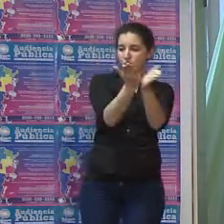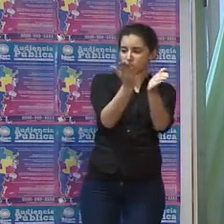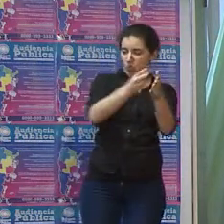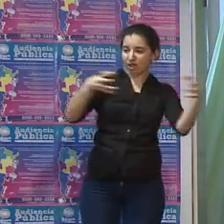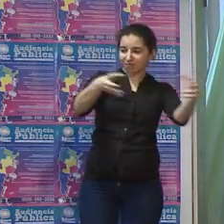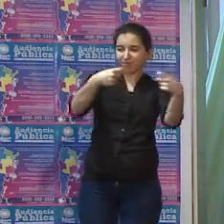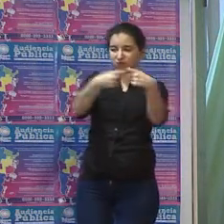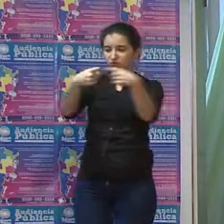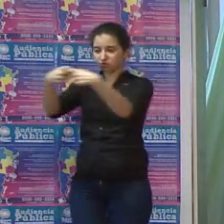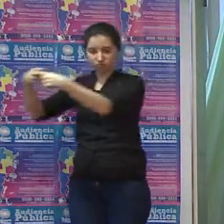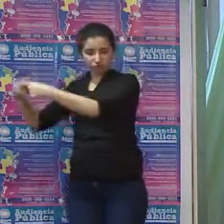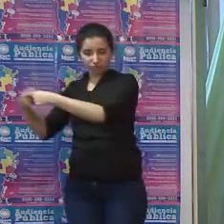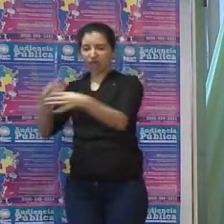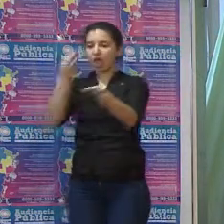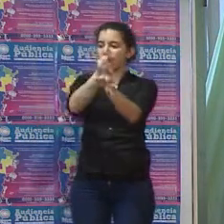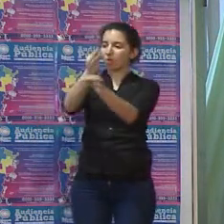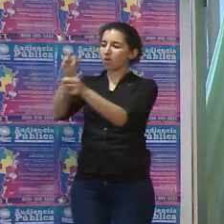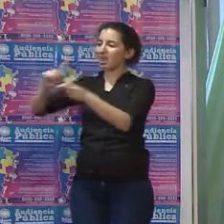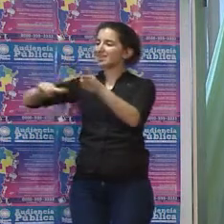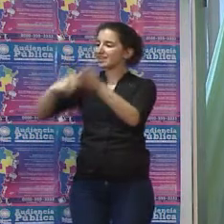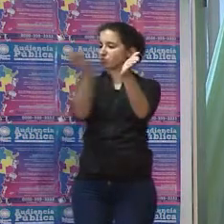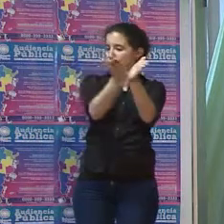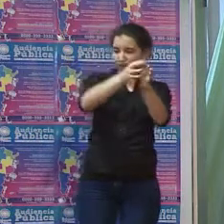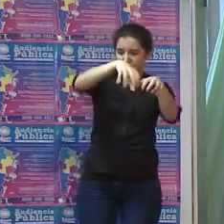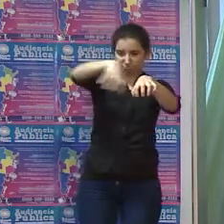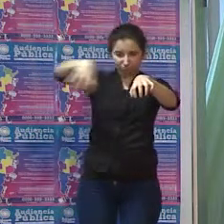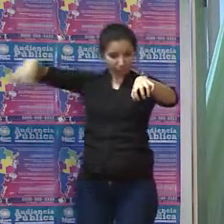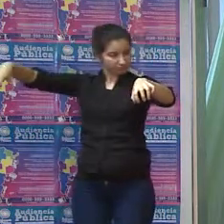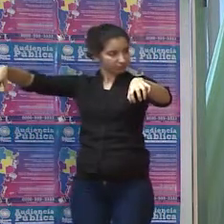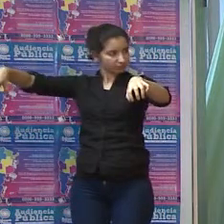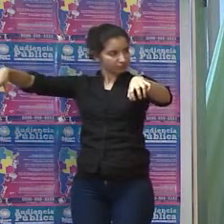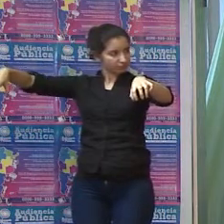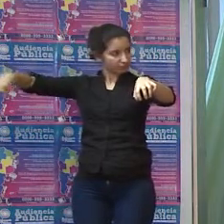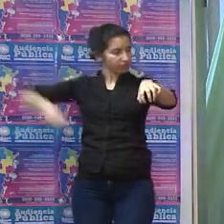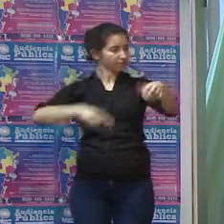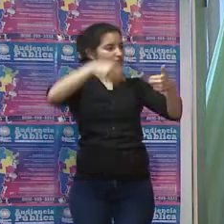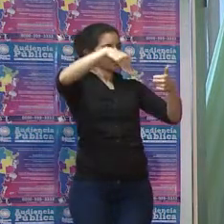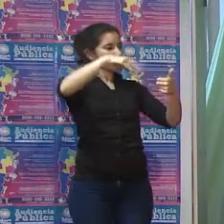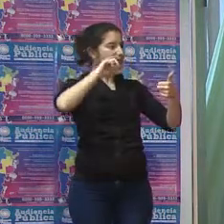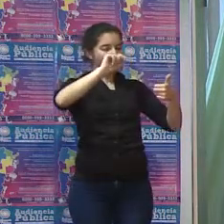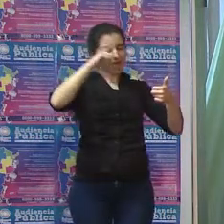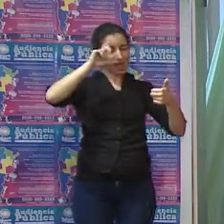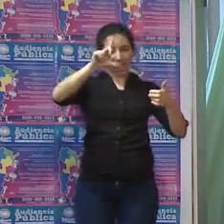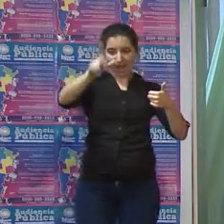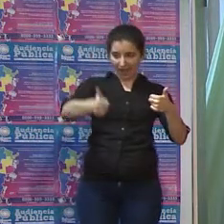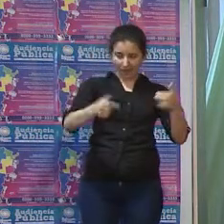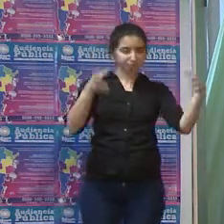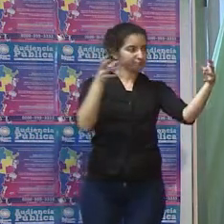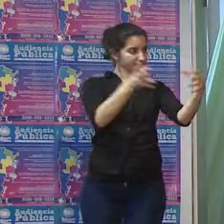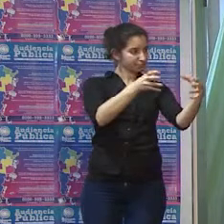los colegios de toda la provincia. Hoy me acompañan Micaela del Instituto Superior FAC,